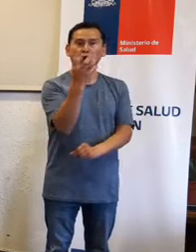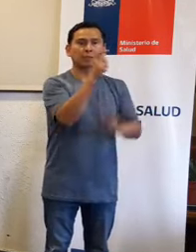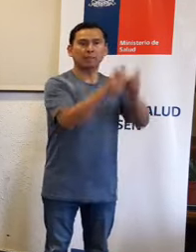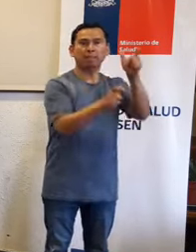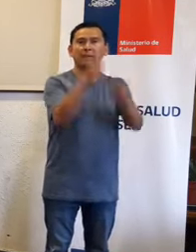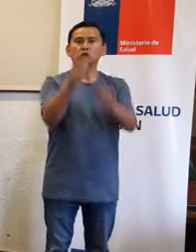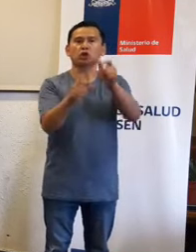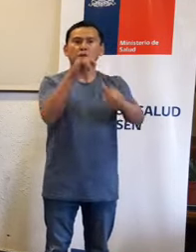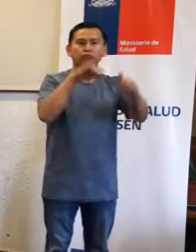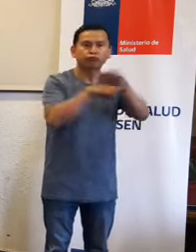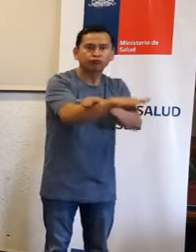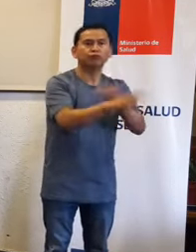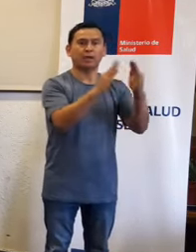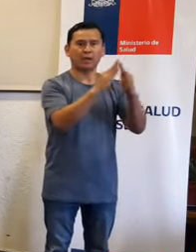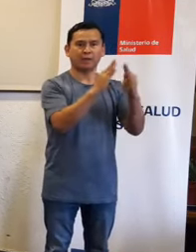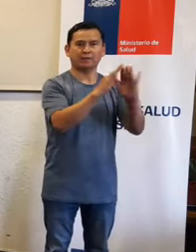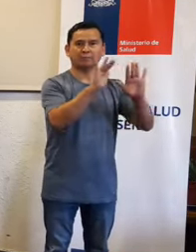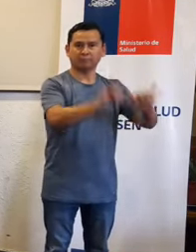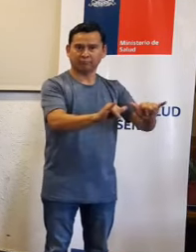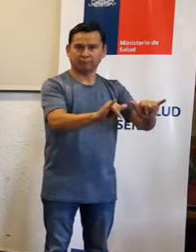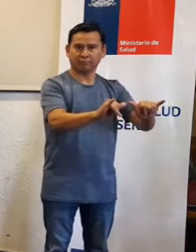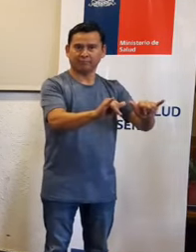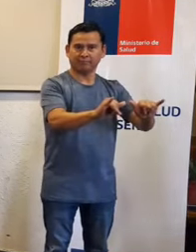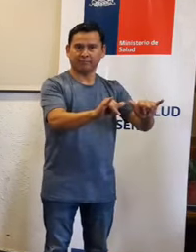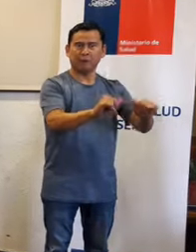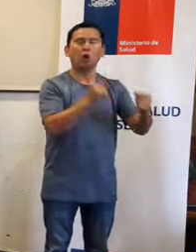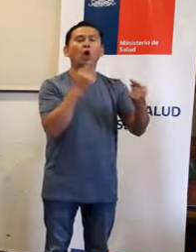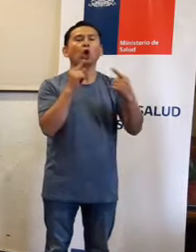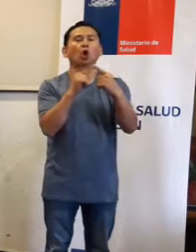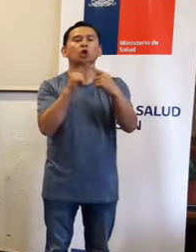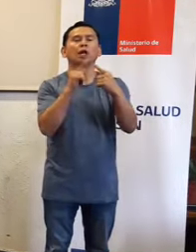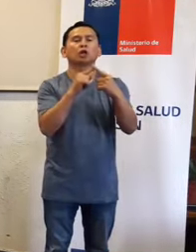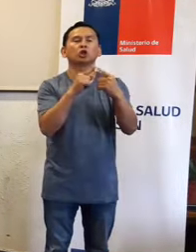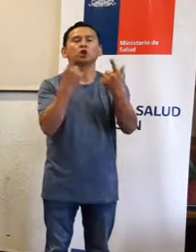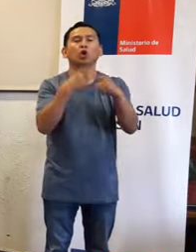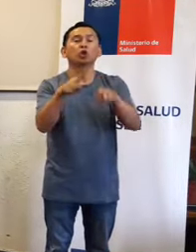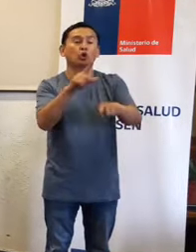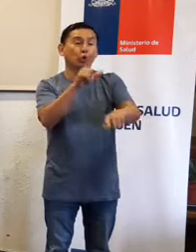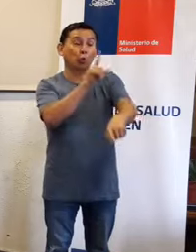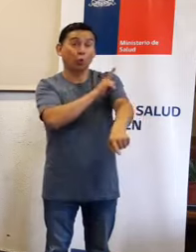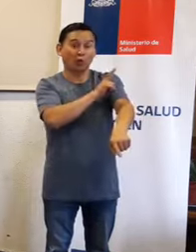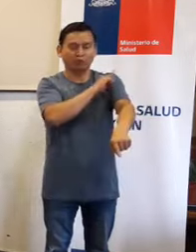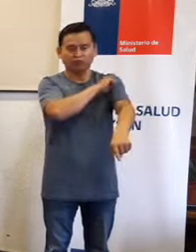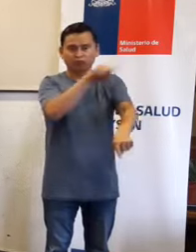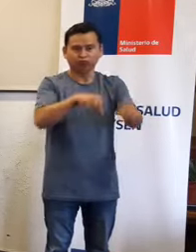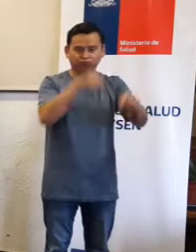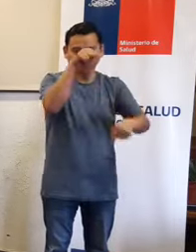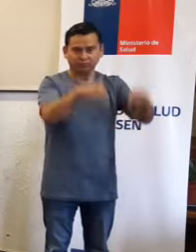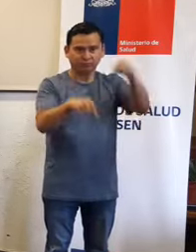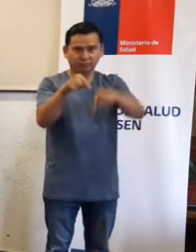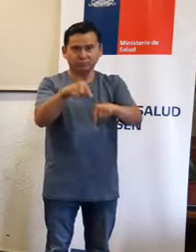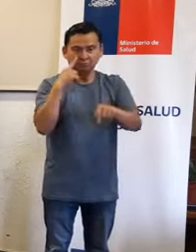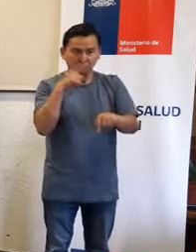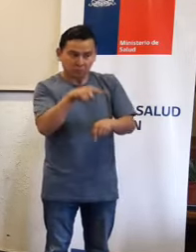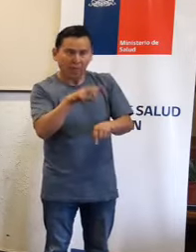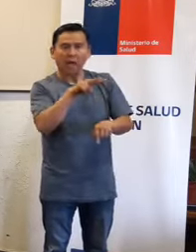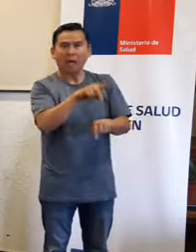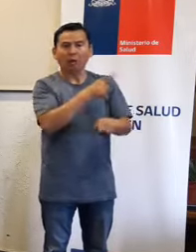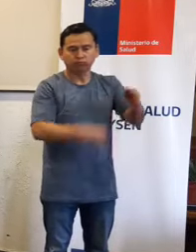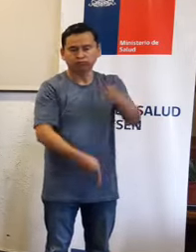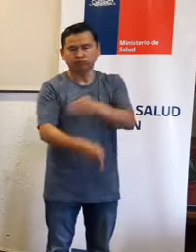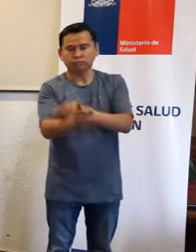que de acuerdo a su condición de contacto directo o de haber llegado de algún lugar de alto riesgo,